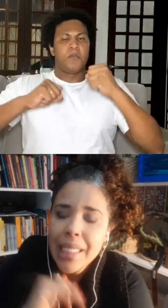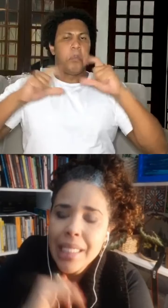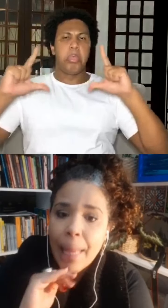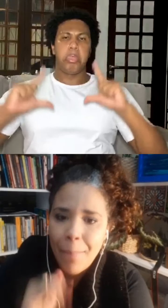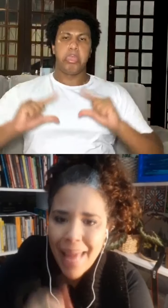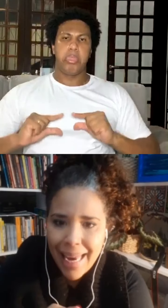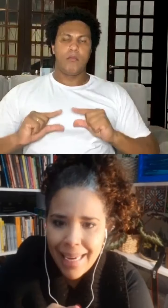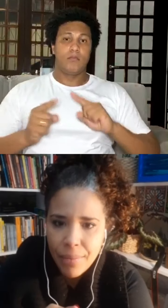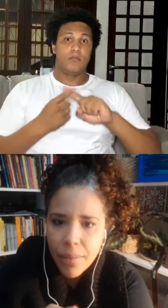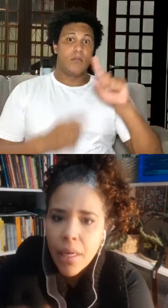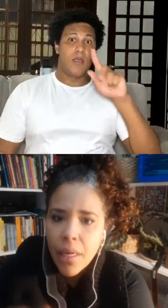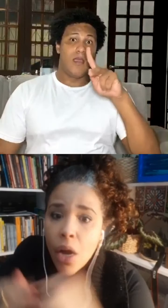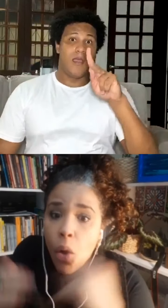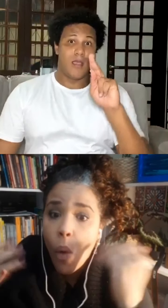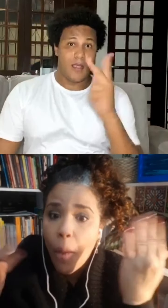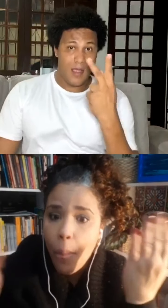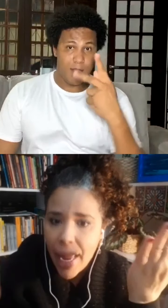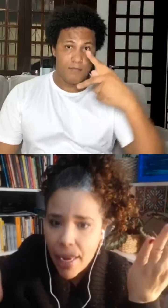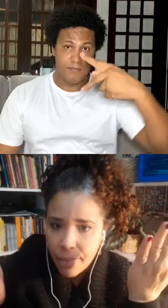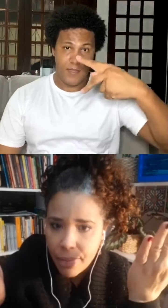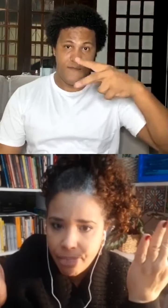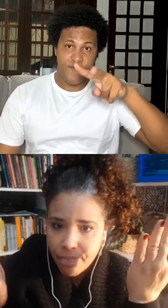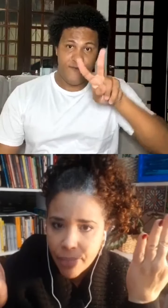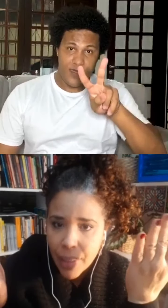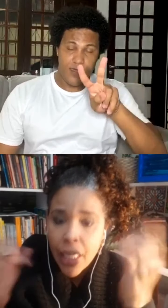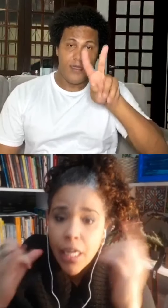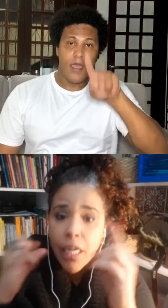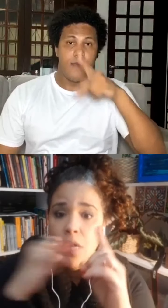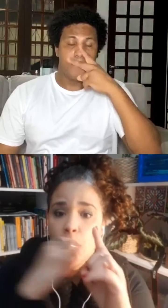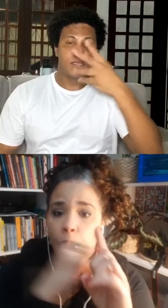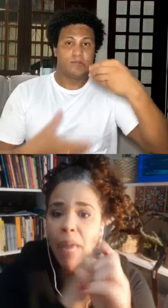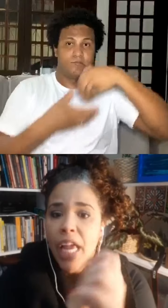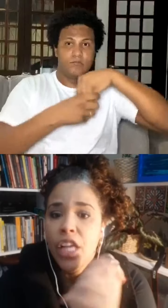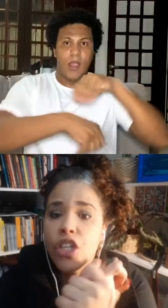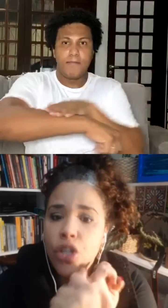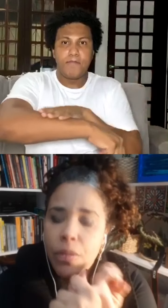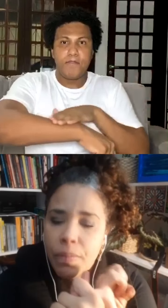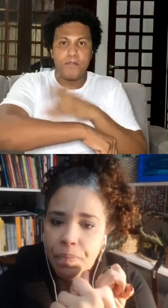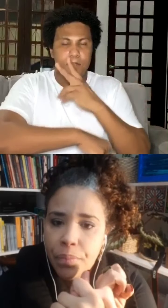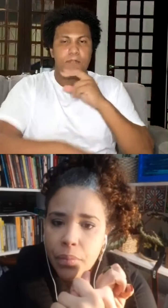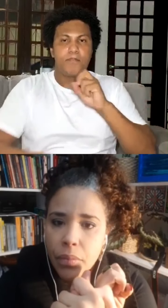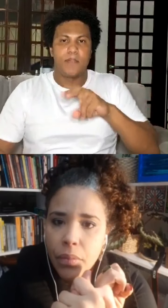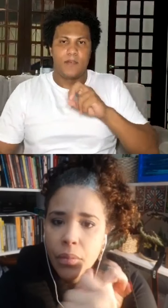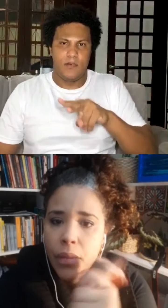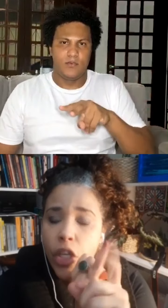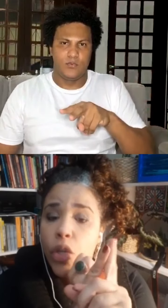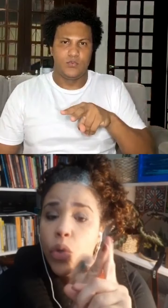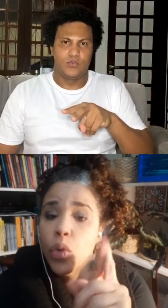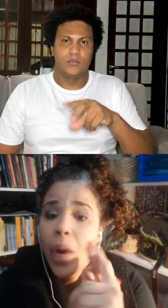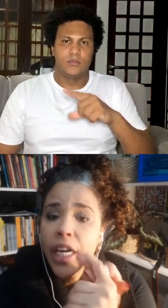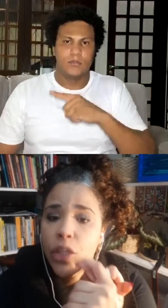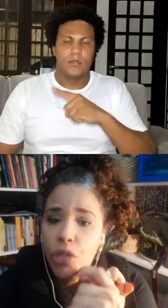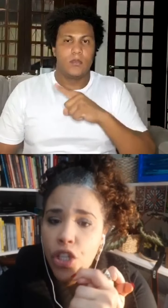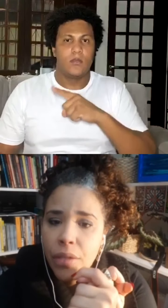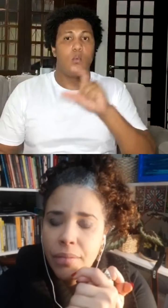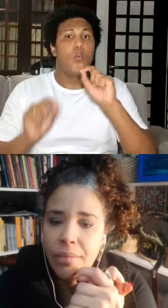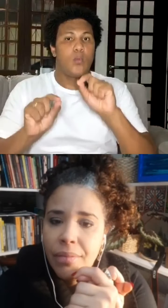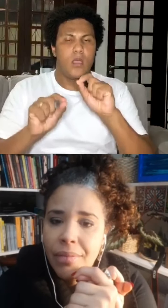na pele. Qual pele? Do pênis, do